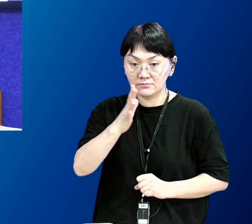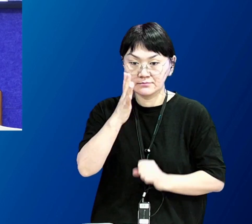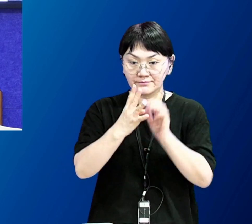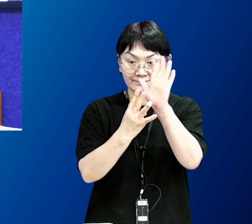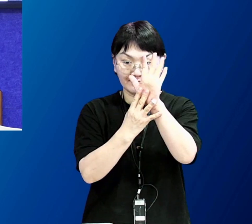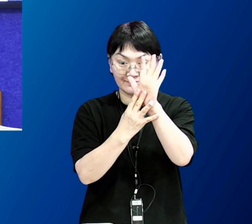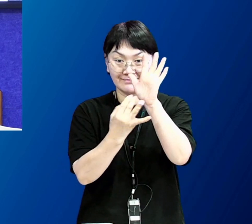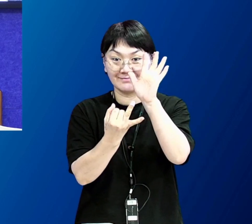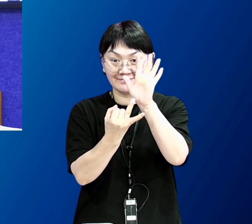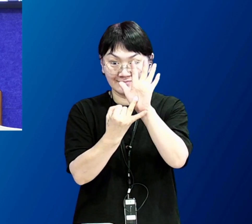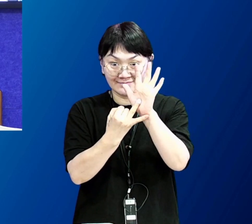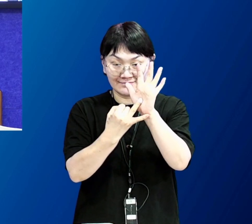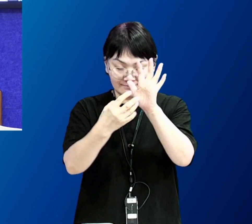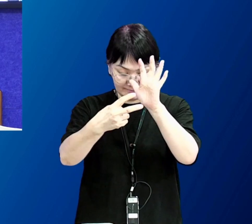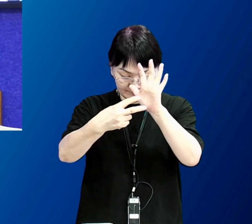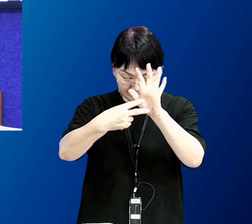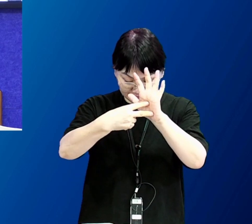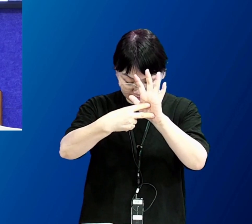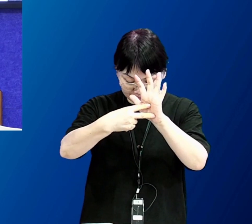Дуулал 97-гийн